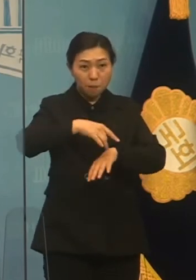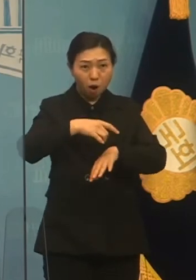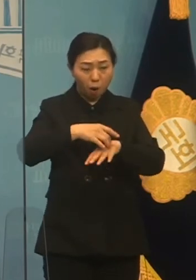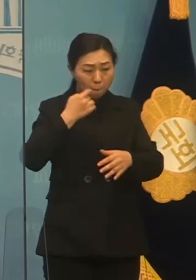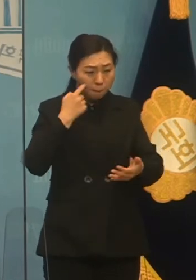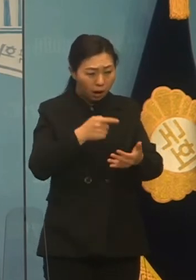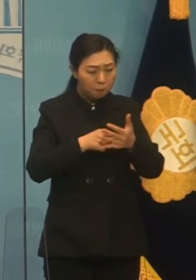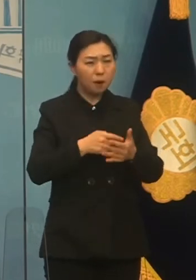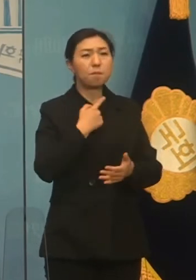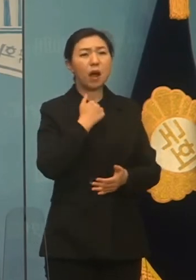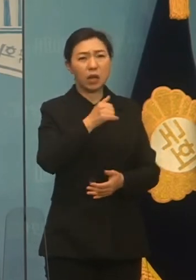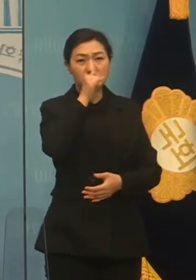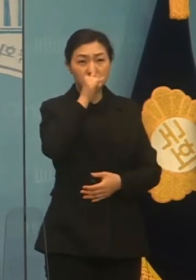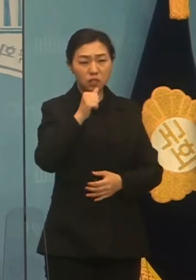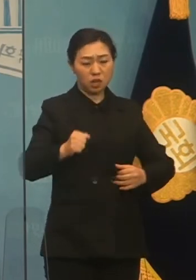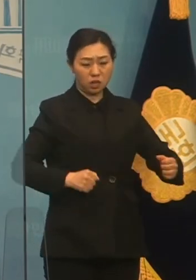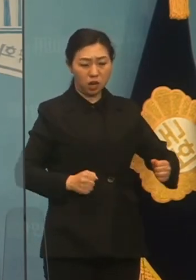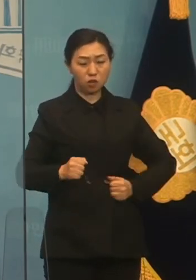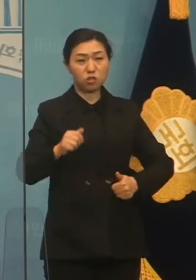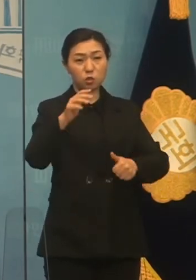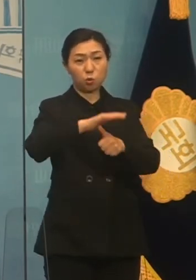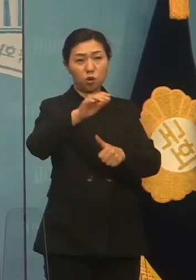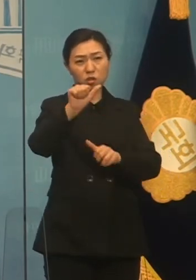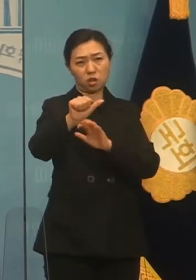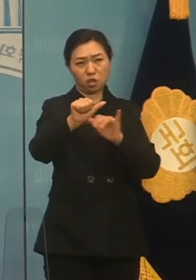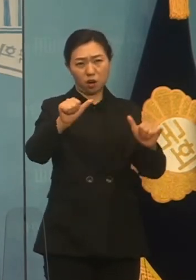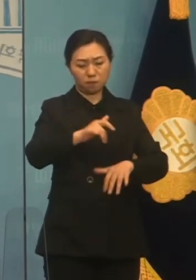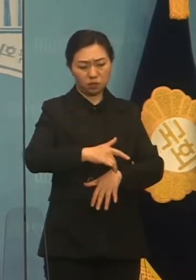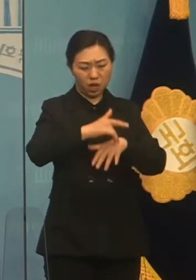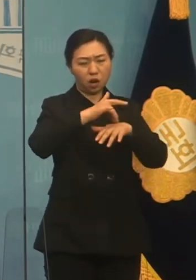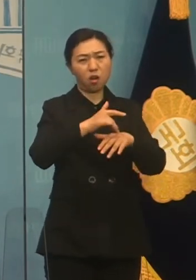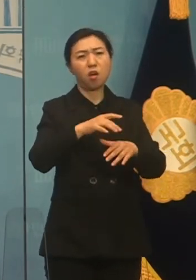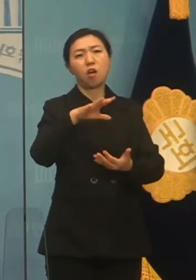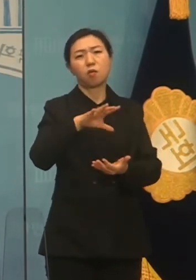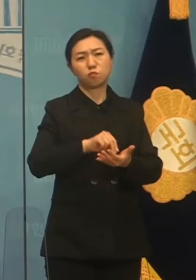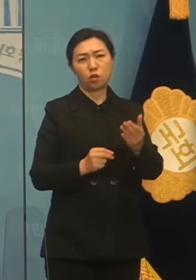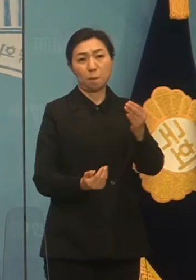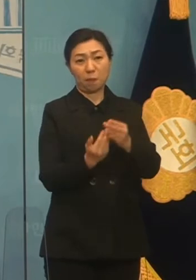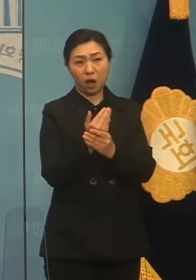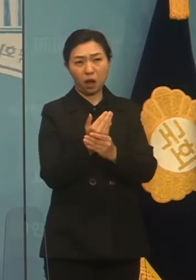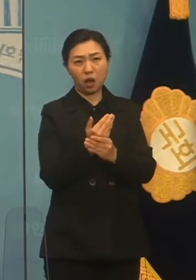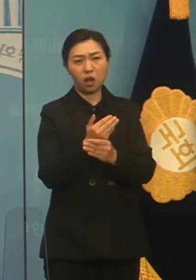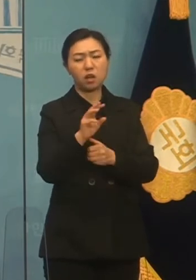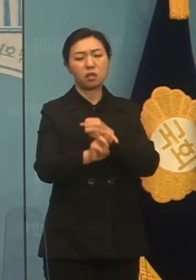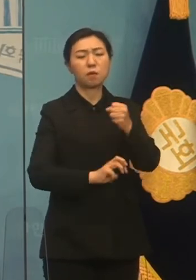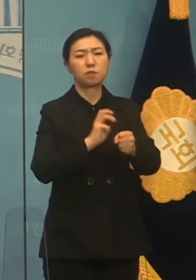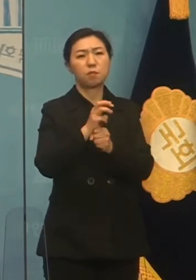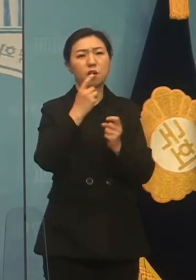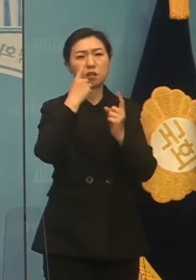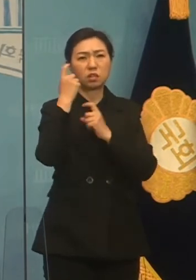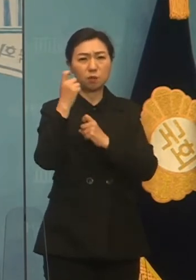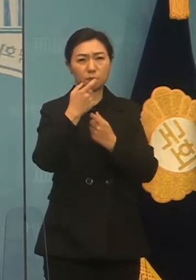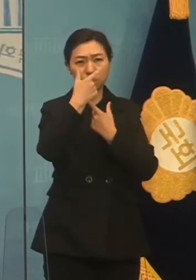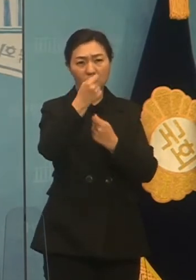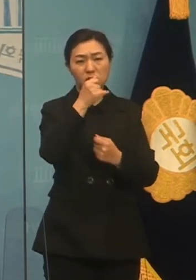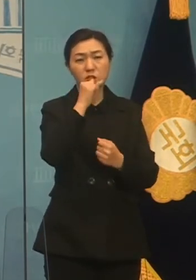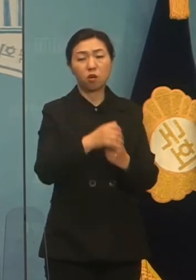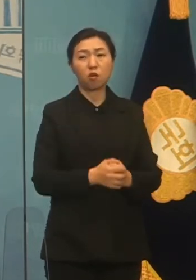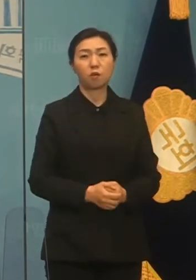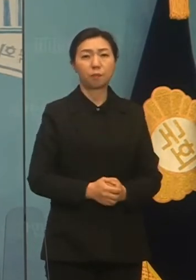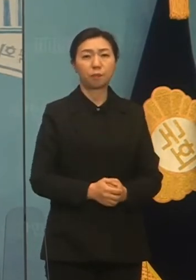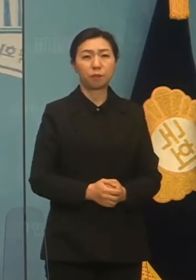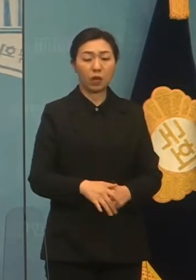소년 사건 발생 30주년이 되는 날이었습니다. 당시 경찰은 실종된 소년들이